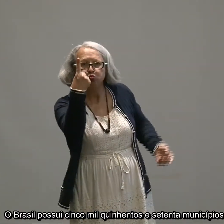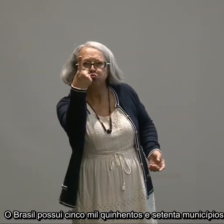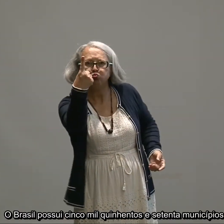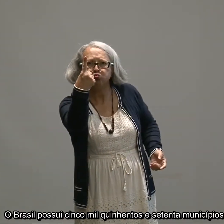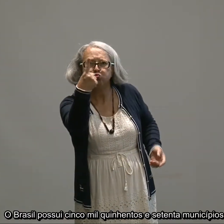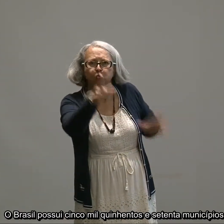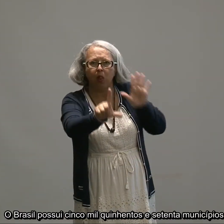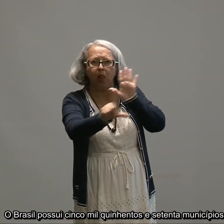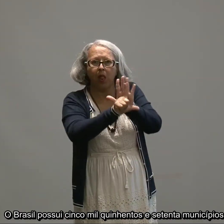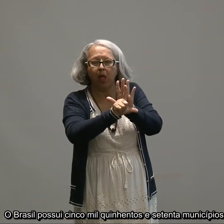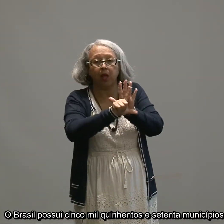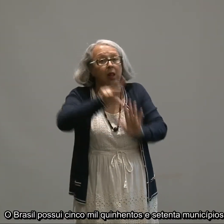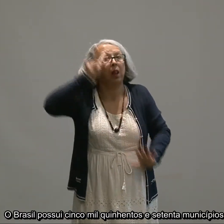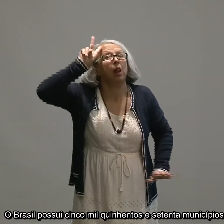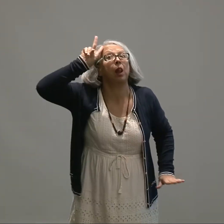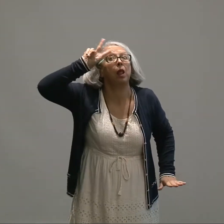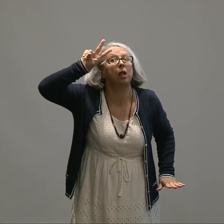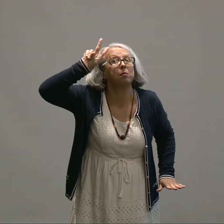5.570 municípios.